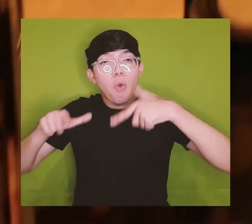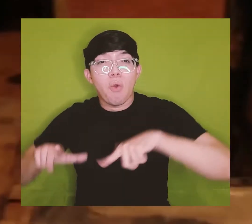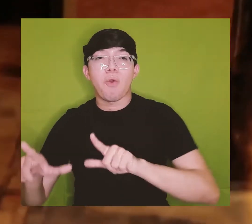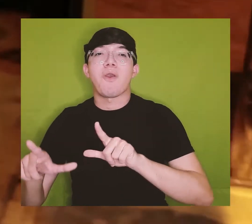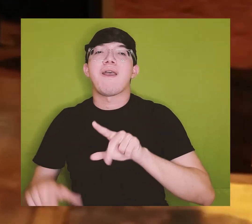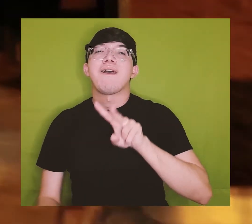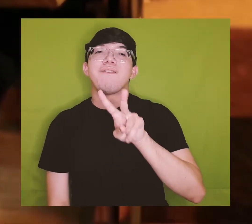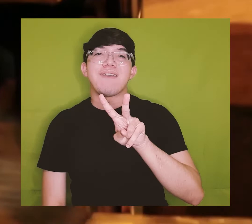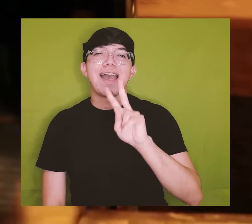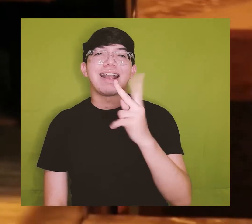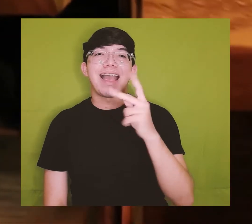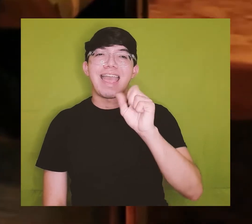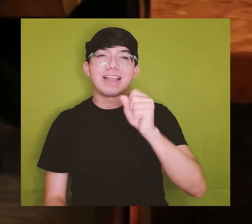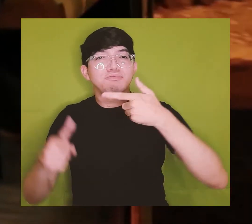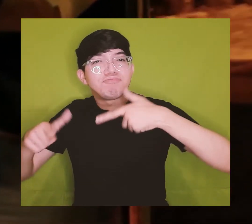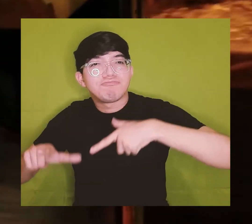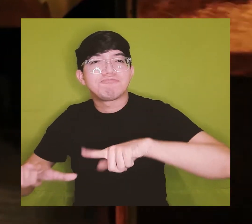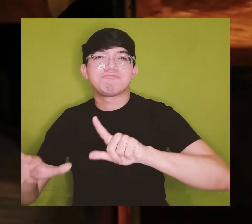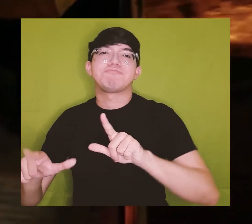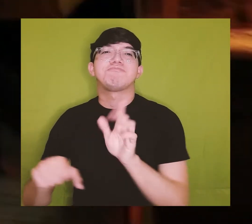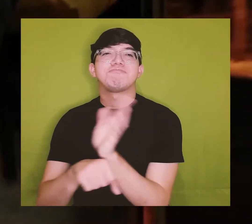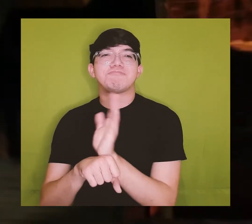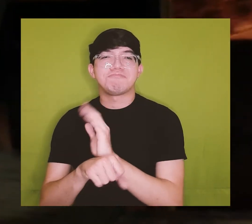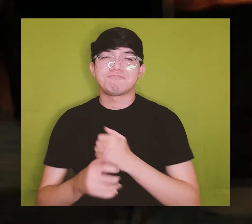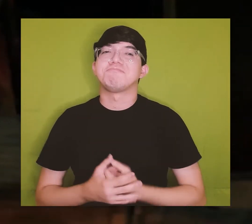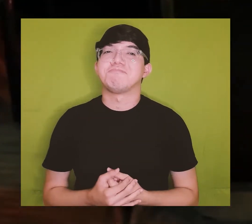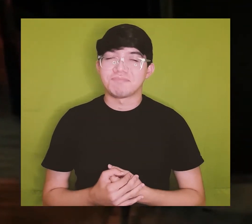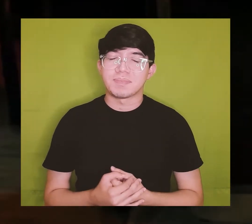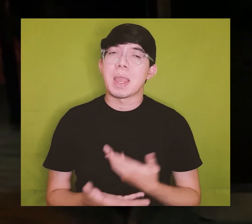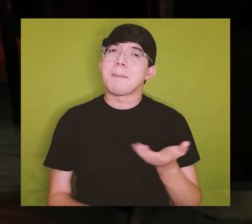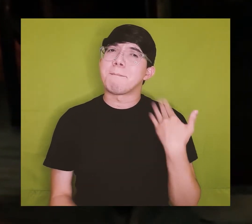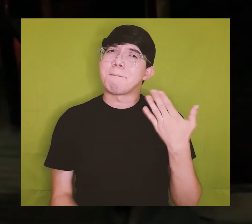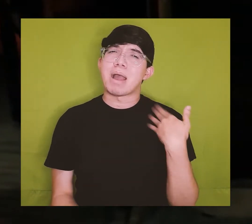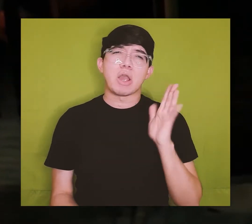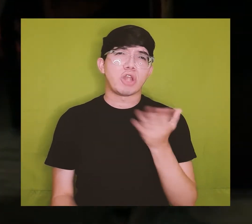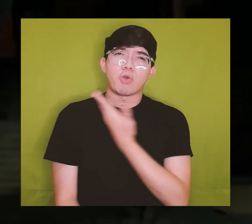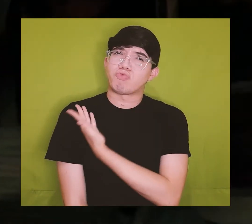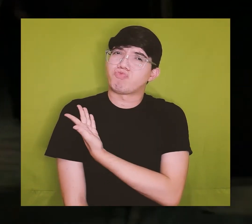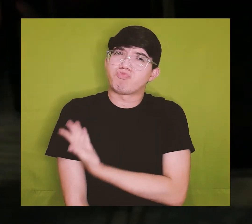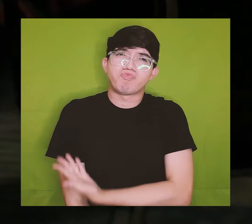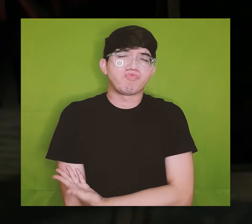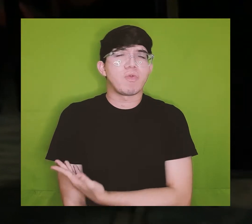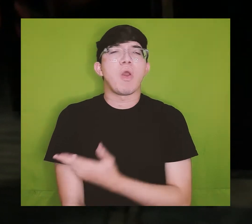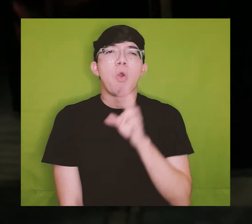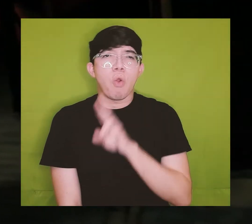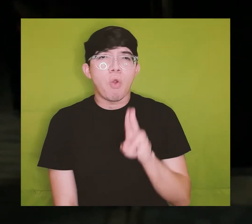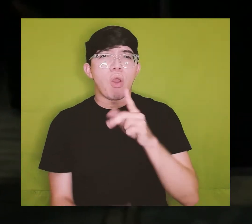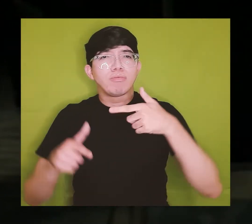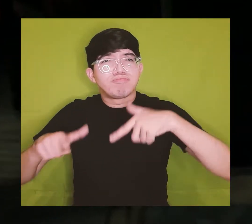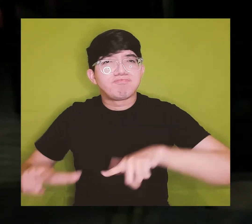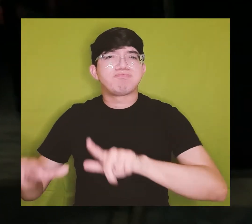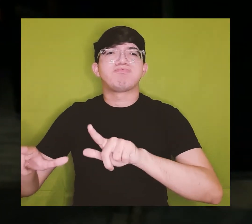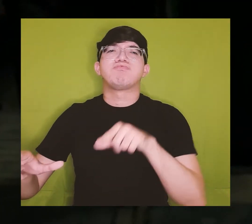VHS também. Estou ali. Mas eu tinha esse contato muito forte, assim, com VHS, né, eu vi chegar, o acesso era mais difícil,